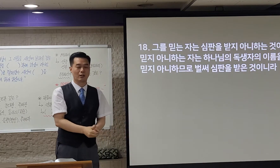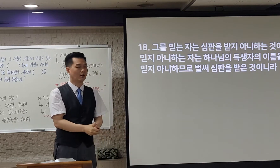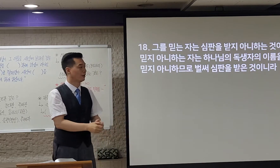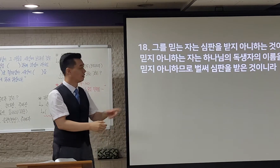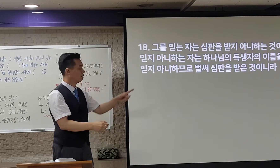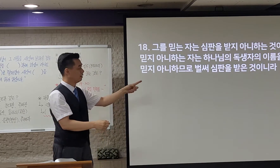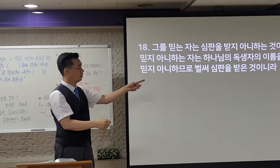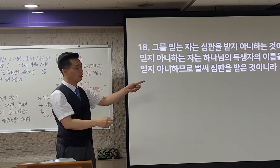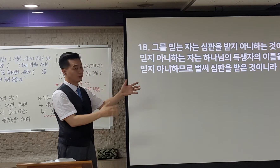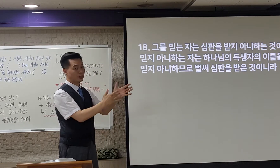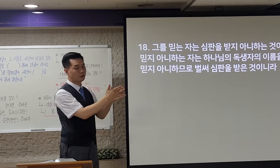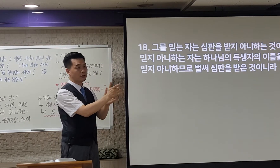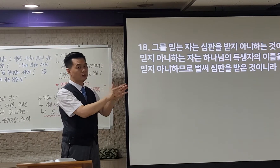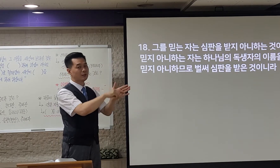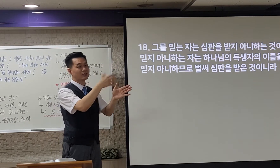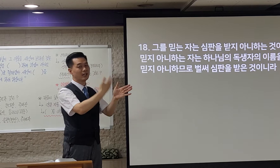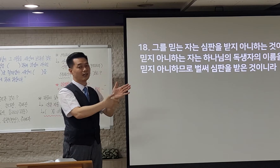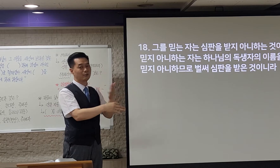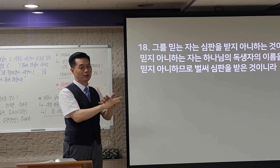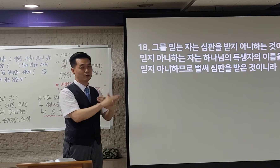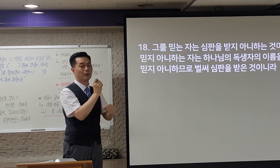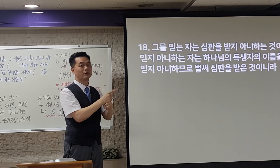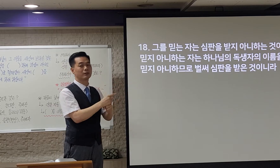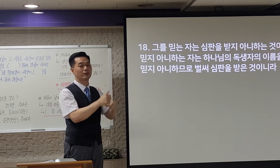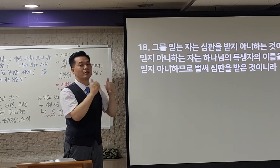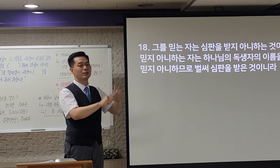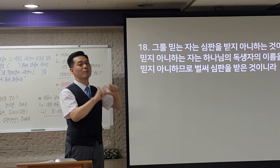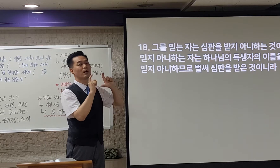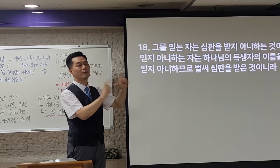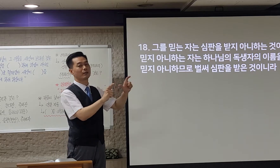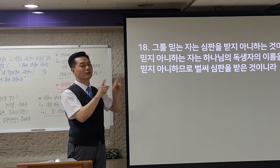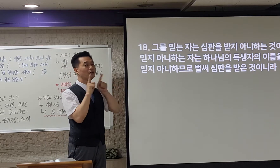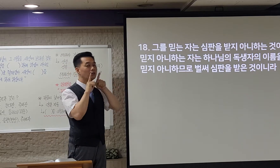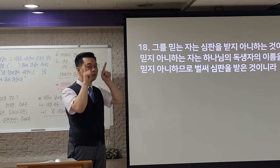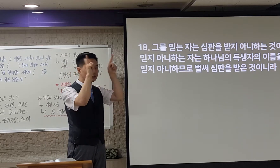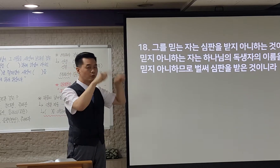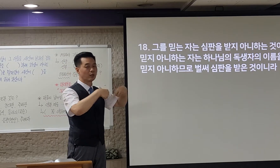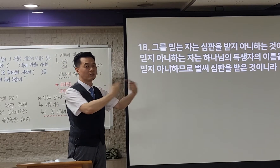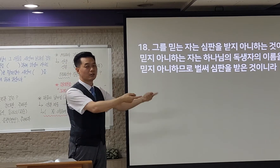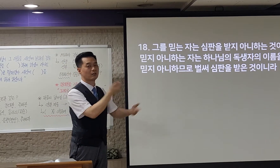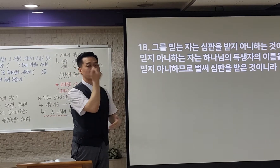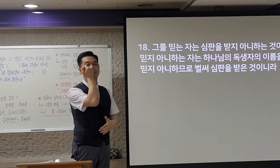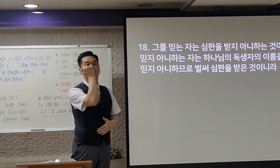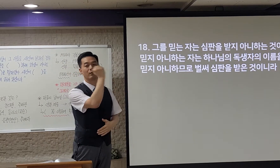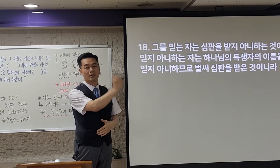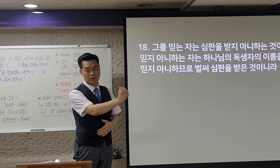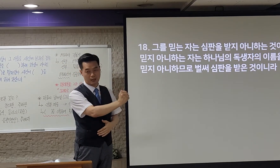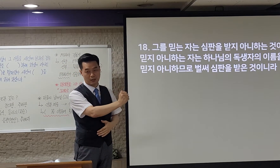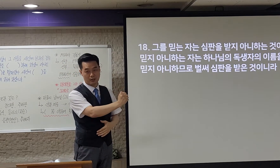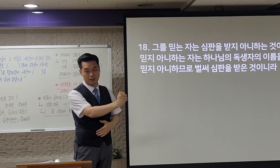그러니까 예수님을 믿지 않으면 벌써 심판을 받아서 지옥에 들어가는 것이 뻔하다라는 얘기가